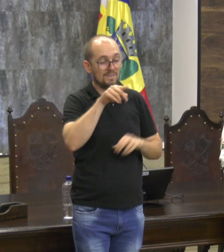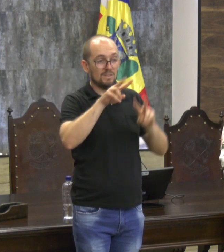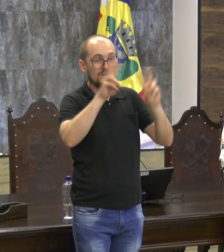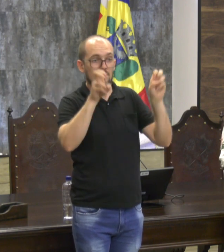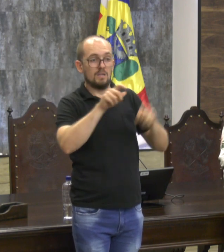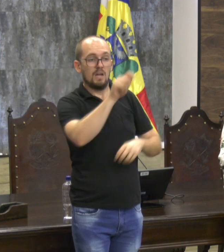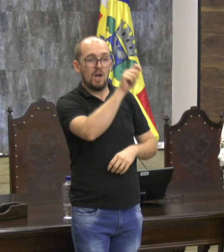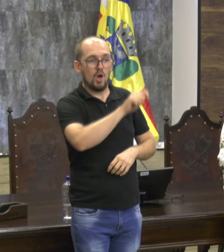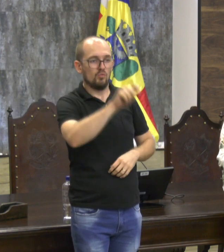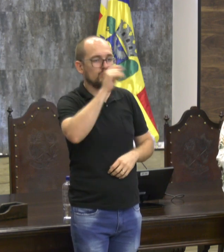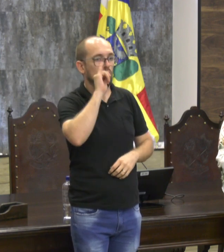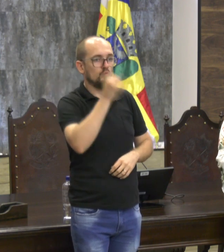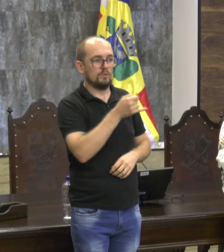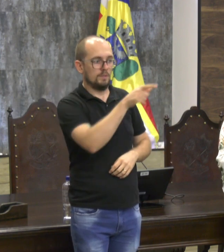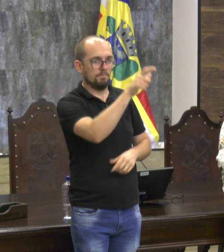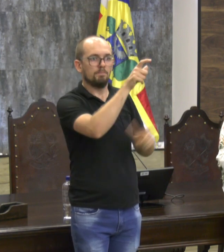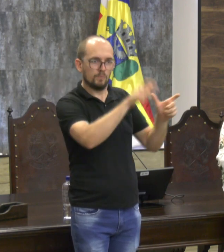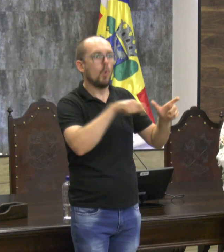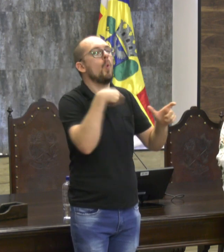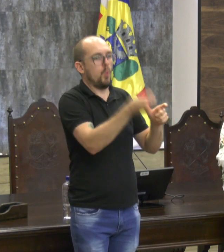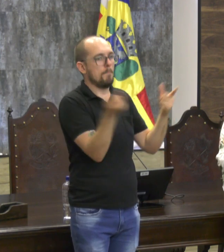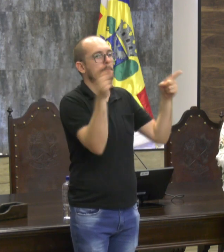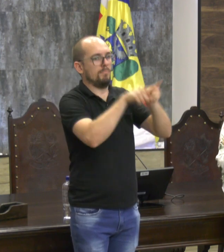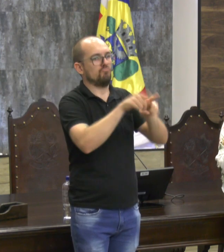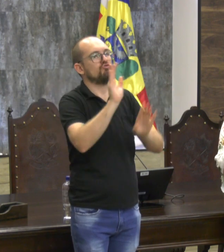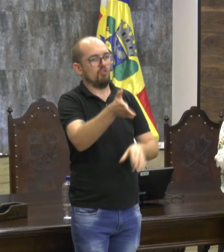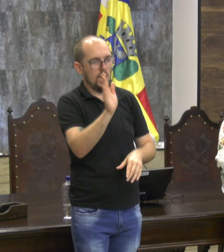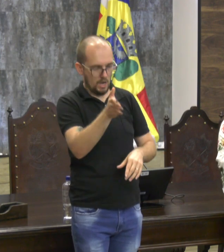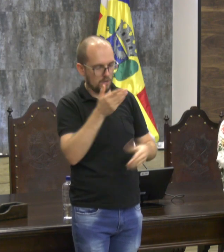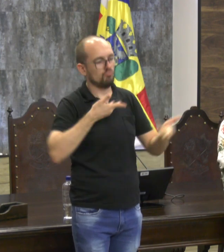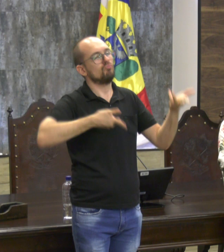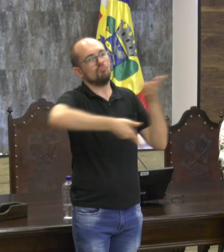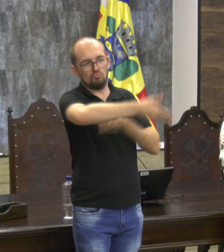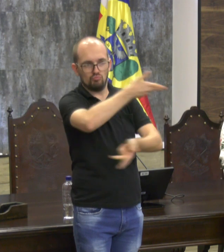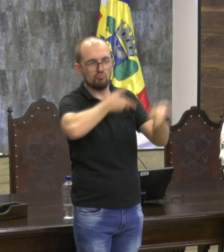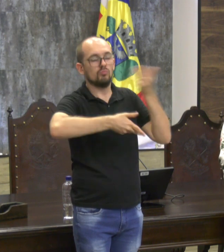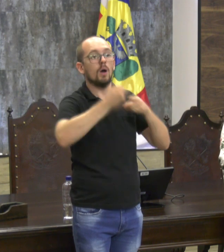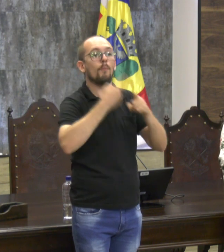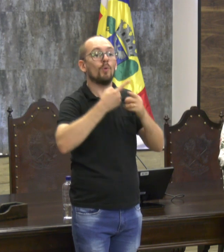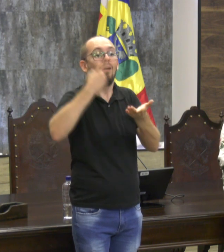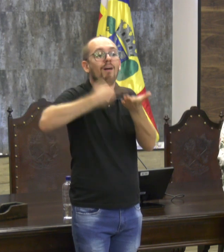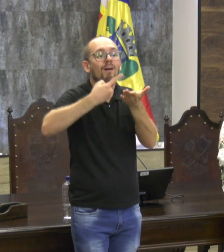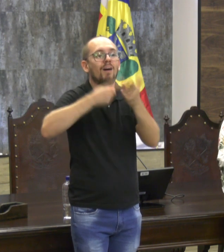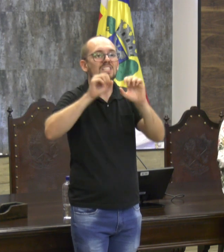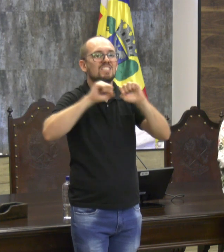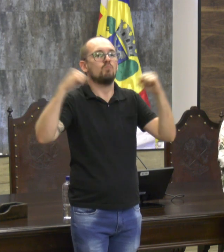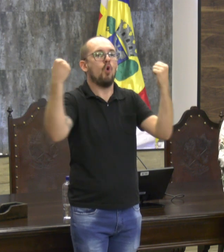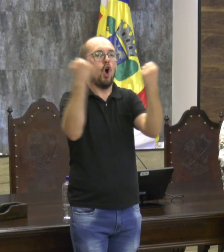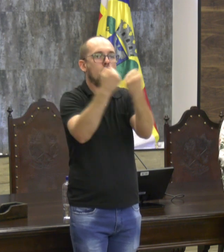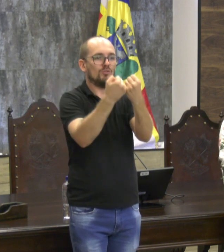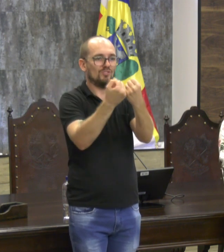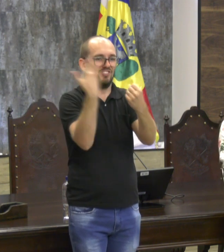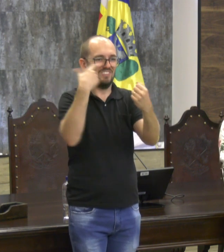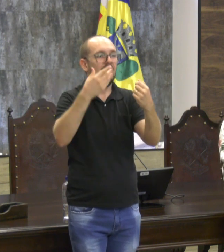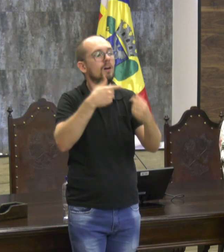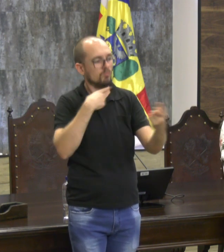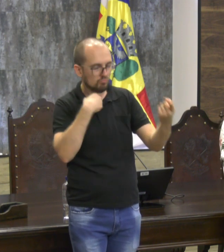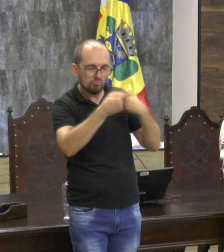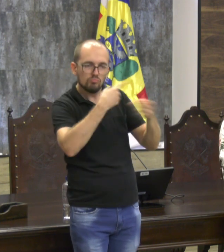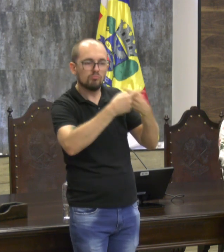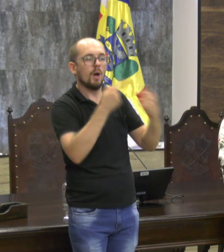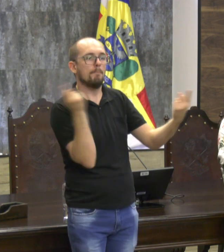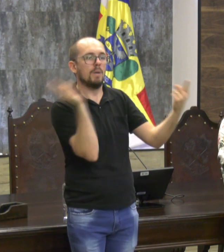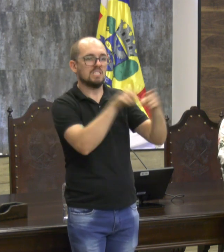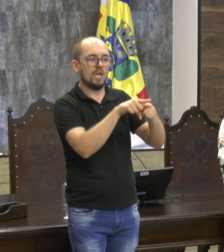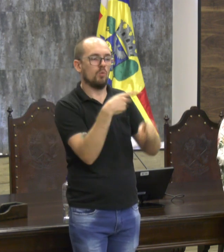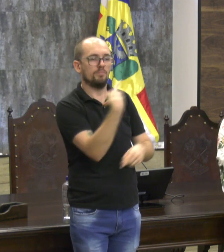de Jundiaí é nossa parceira, inclusive para formar o simpósio, na elaboração do simpósio, idealização do